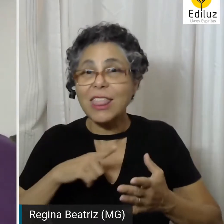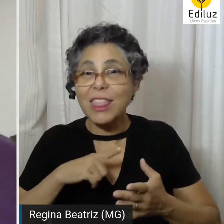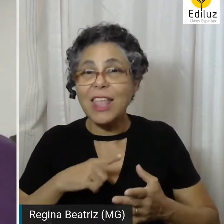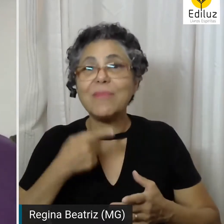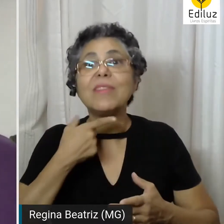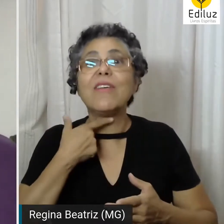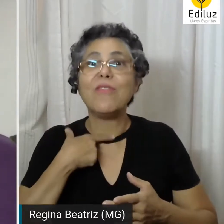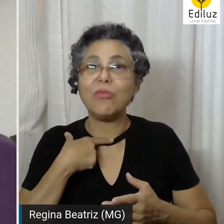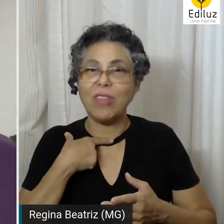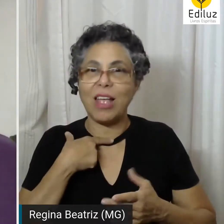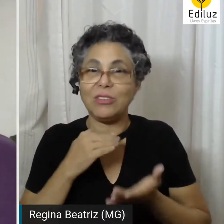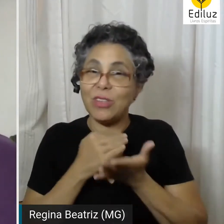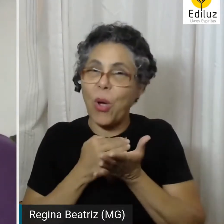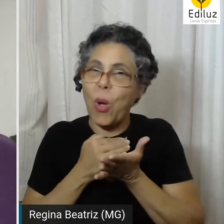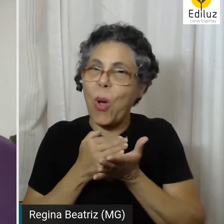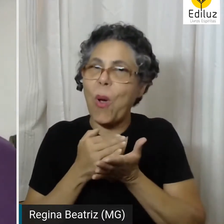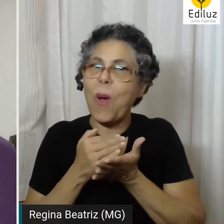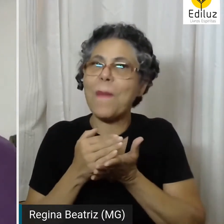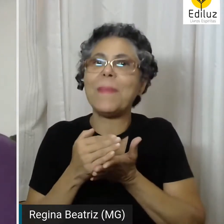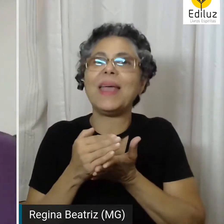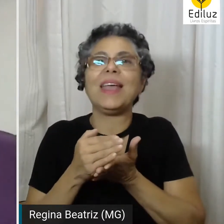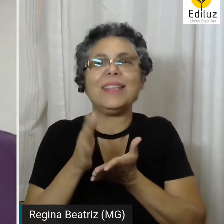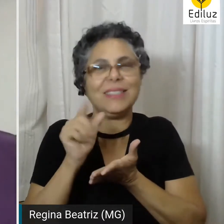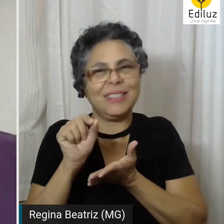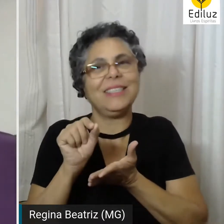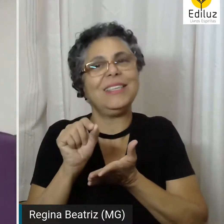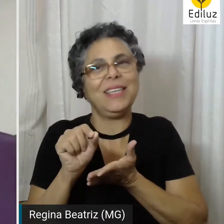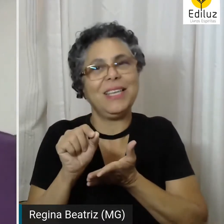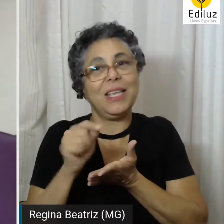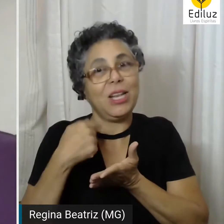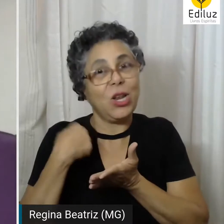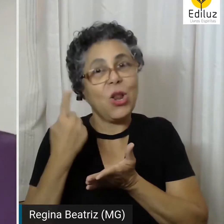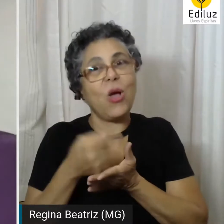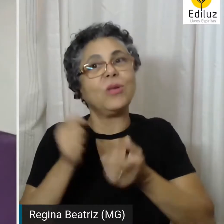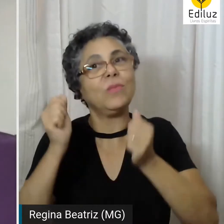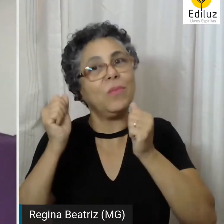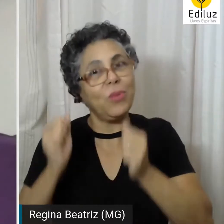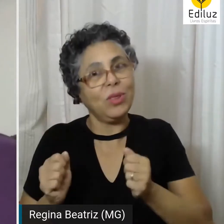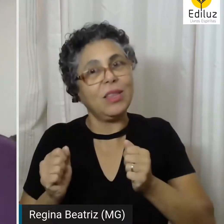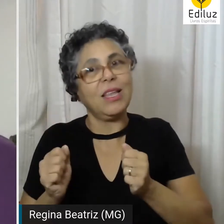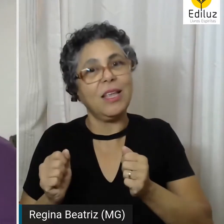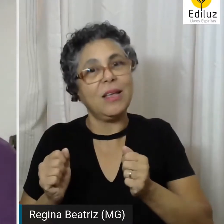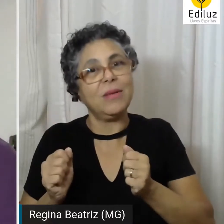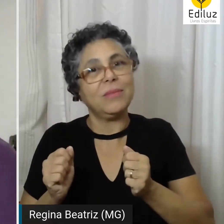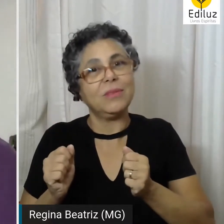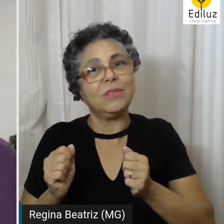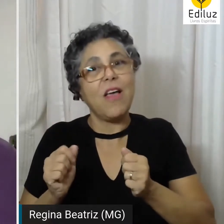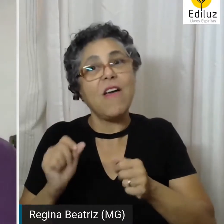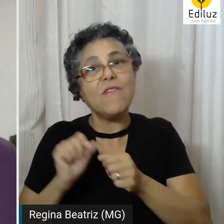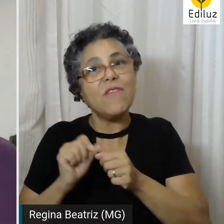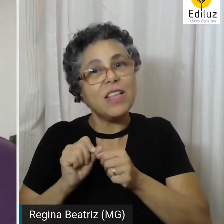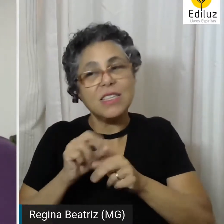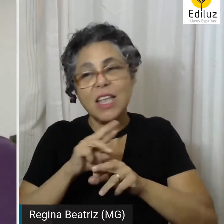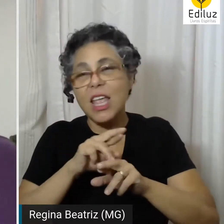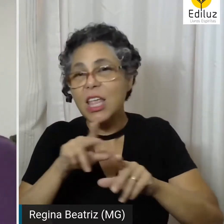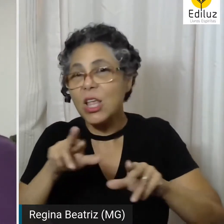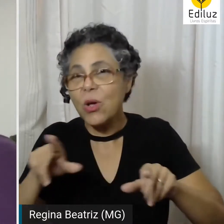partir dela que devemos ou que podemos intervir naquilo que nos